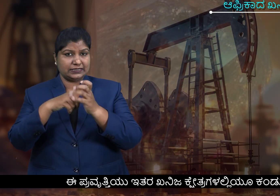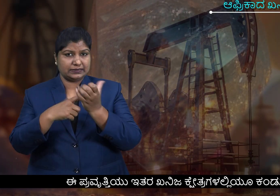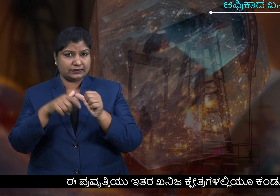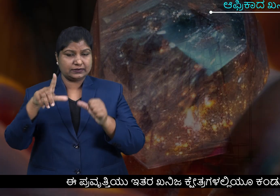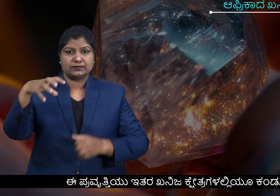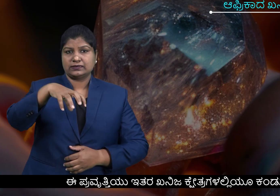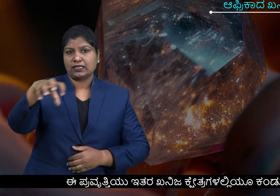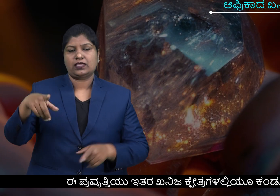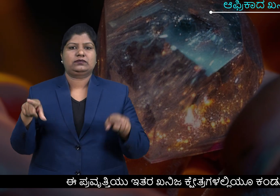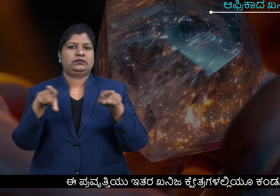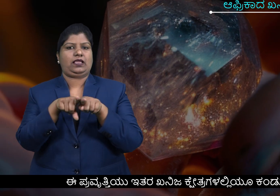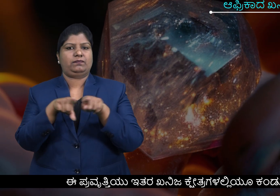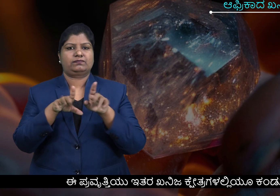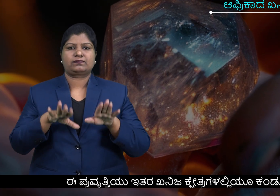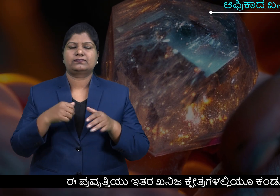ಕಂಡುಬರುತ್ತದೆ.